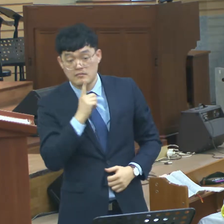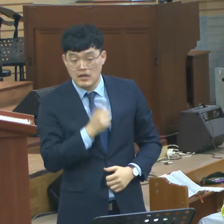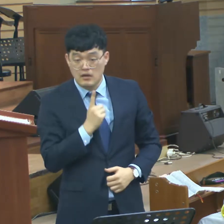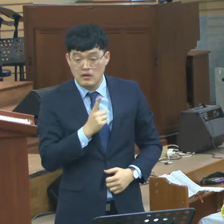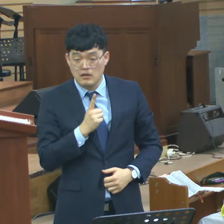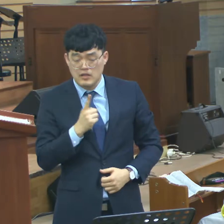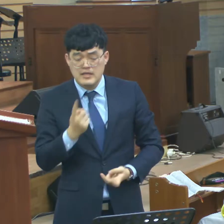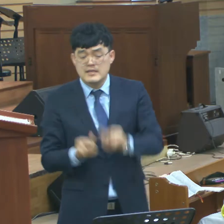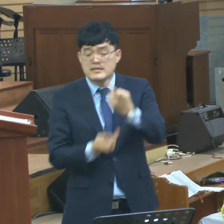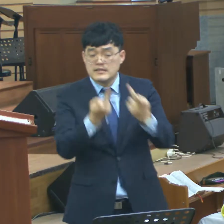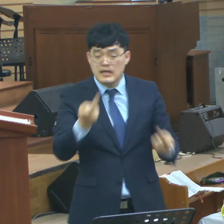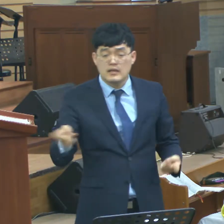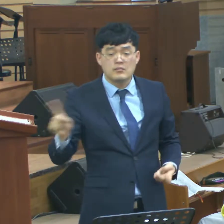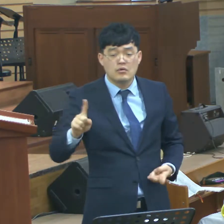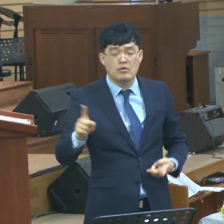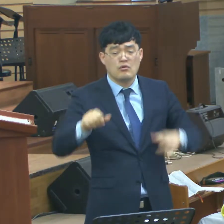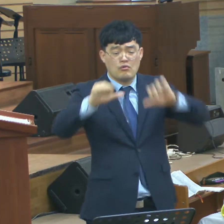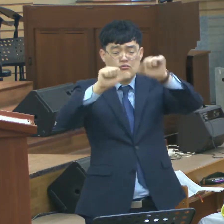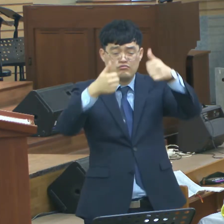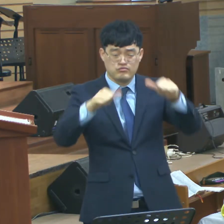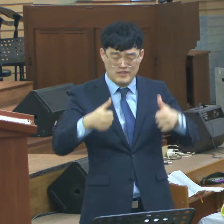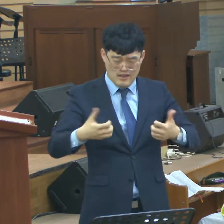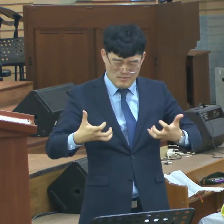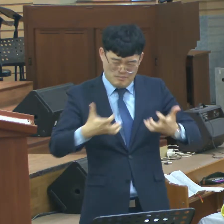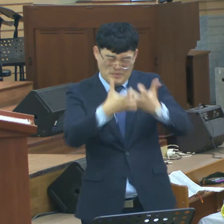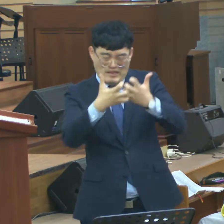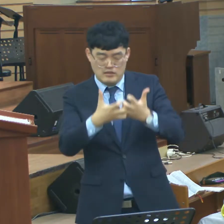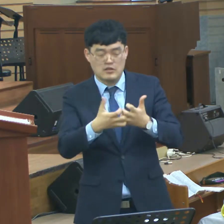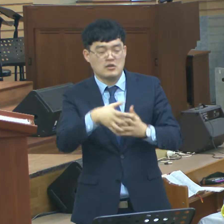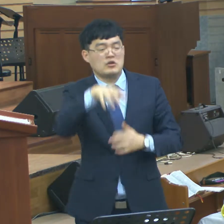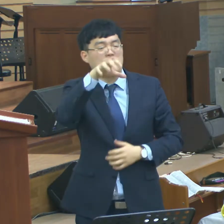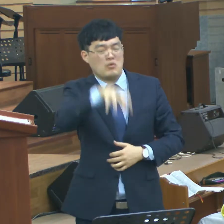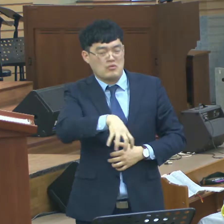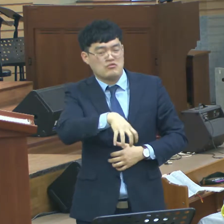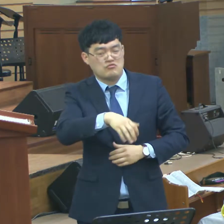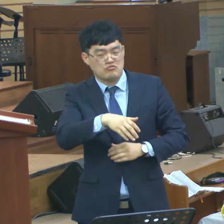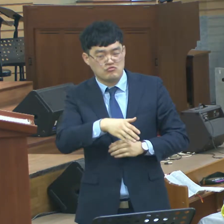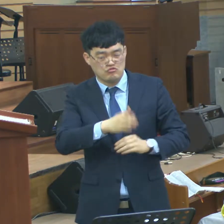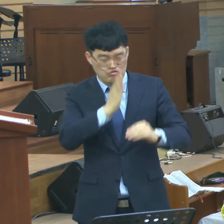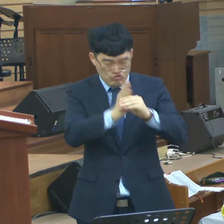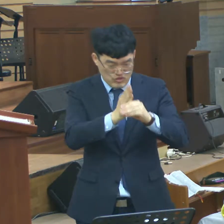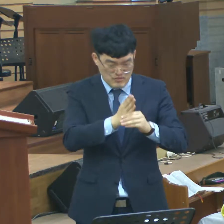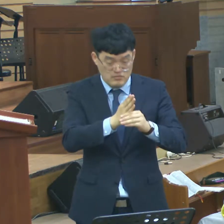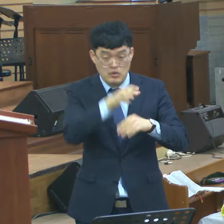우상의 소굴이었어요. 그것으로 850명의 선지자를 불러올리라는 거예요.